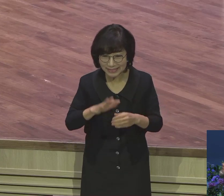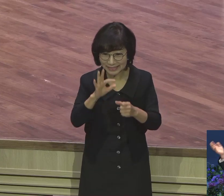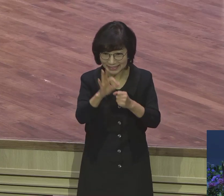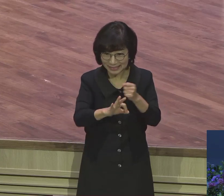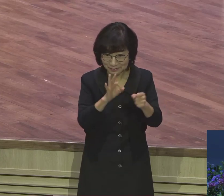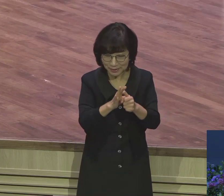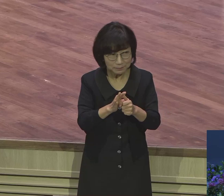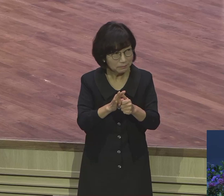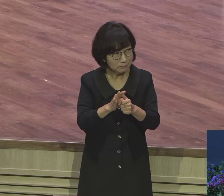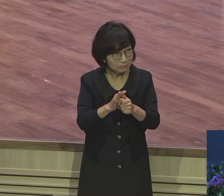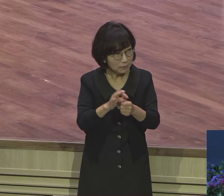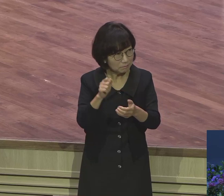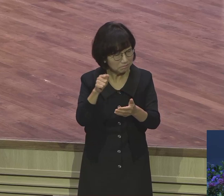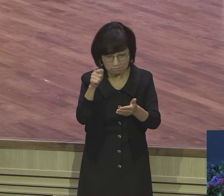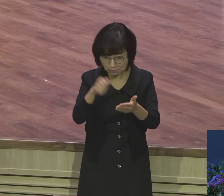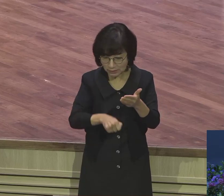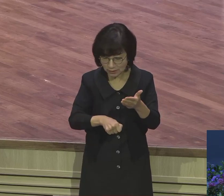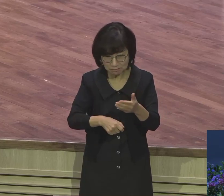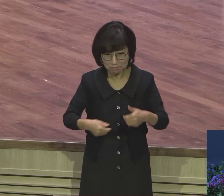끝이야. 다 반납해버렸어요.